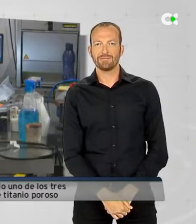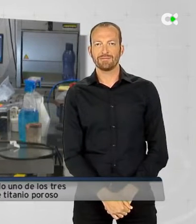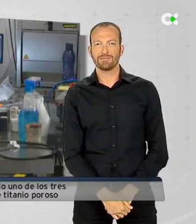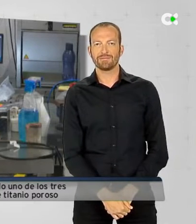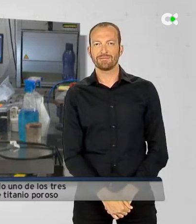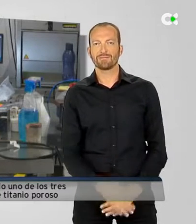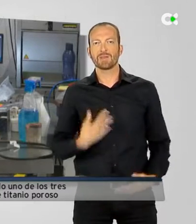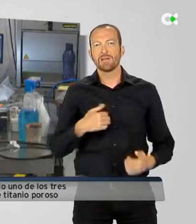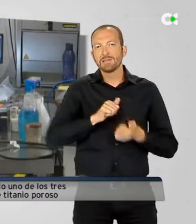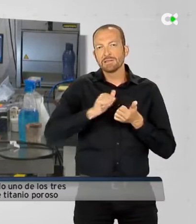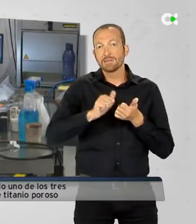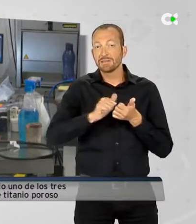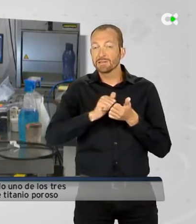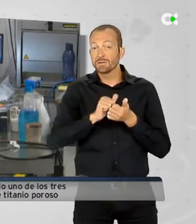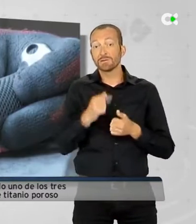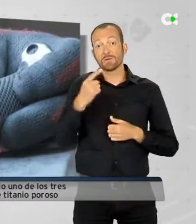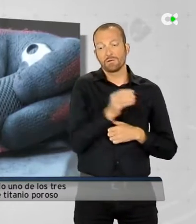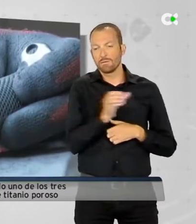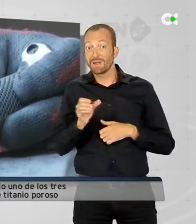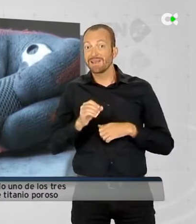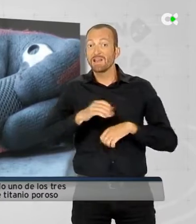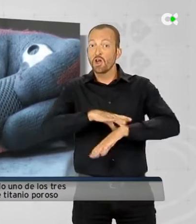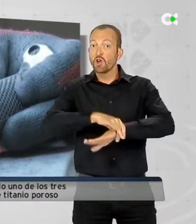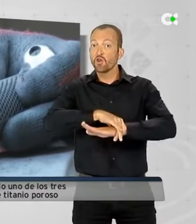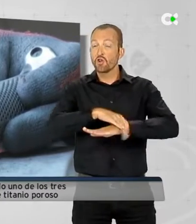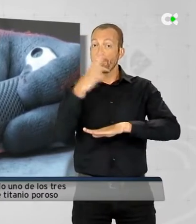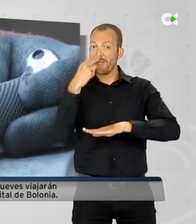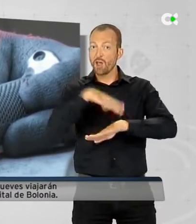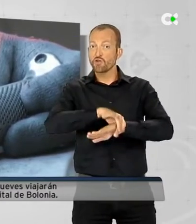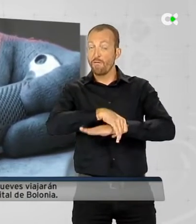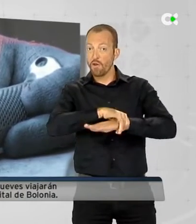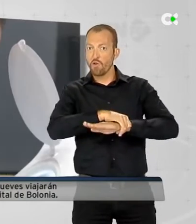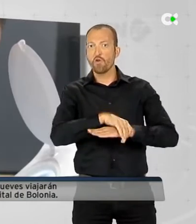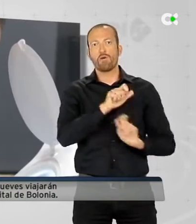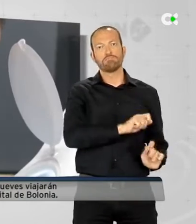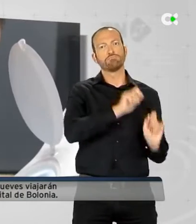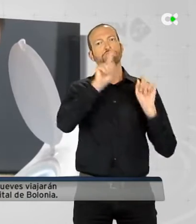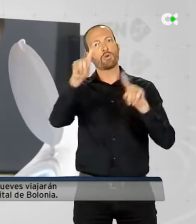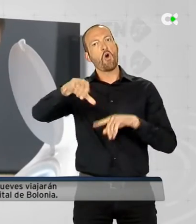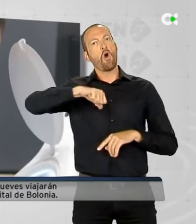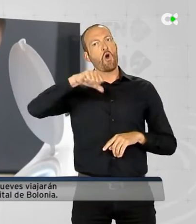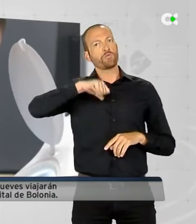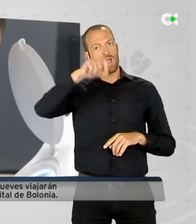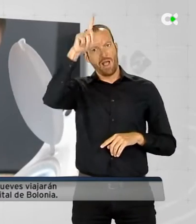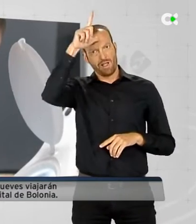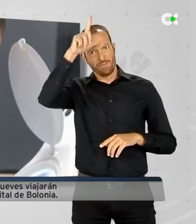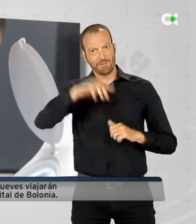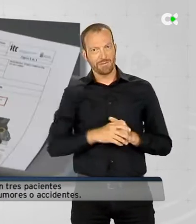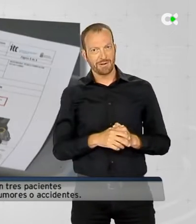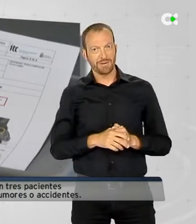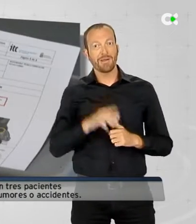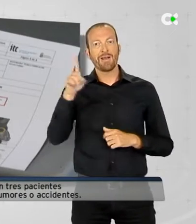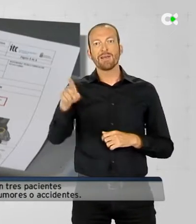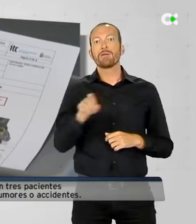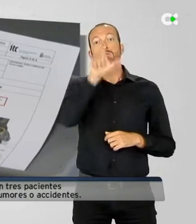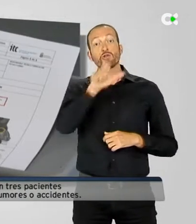Está puliendo uno de los tres tobillos de titanio poroso que este jueves viajarán a un hospital de Bolonia. Allí esperan